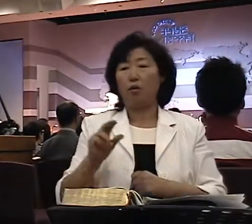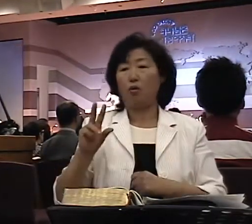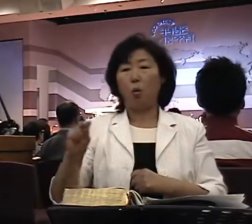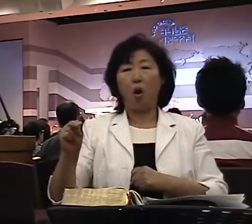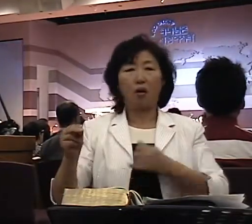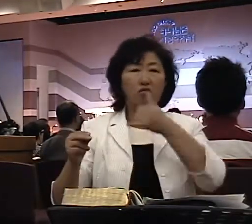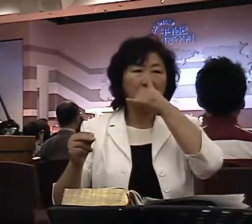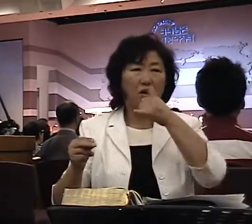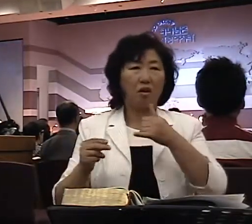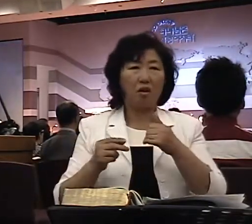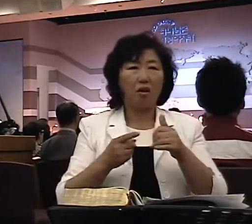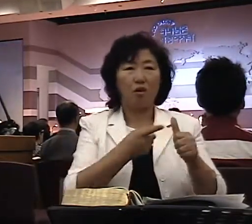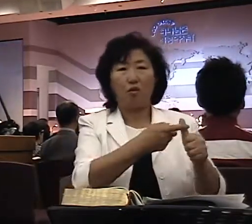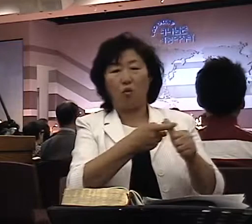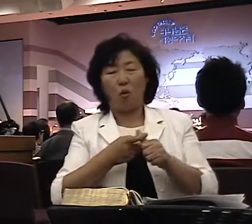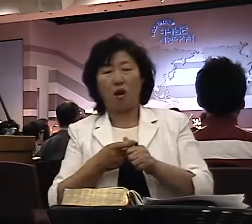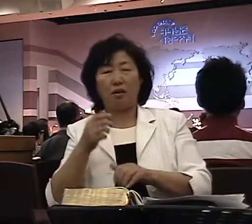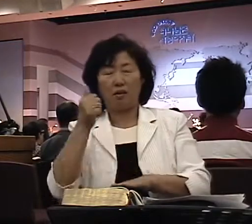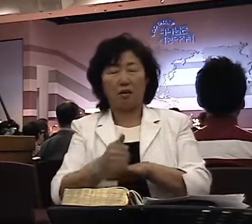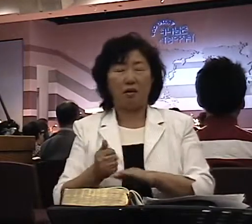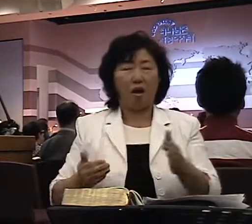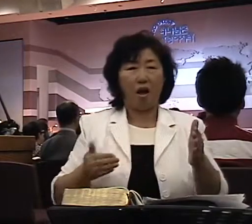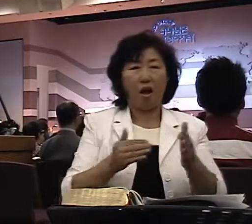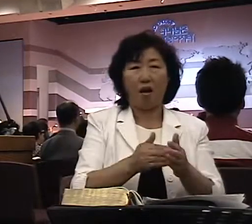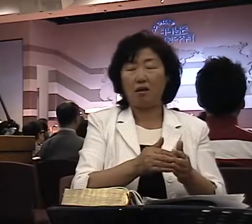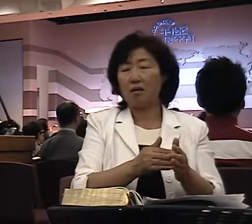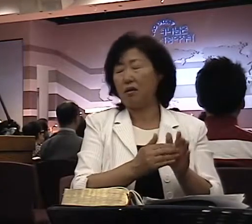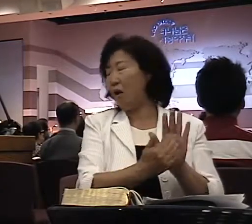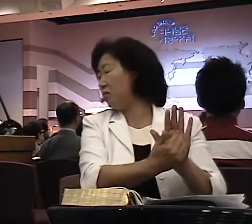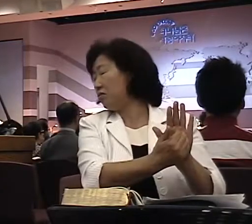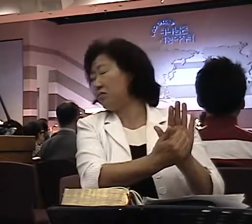유혹을 끝까지 거부할 수 있습니다.